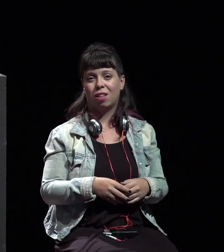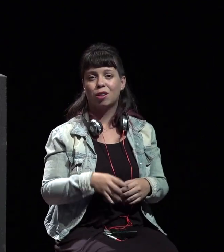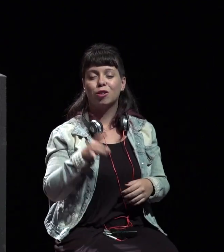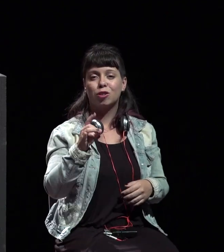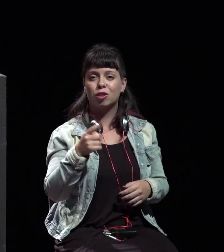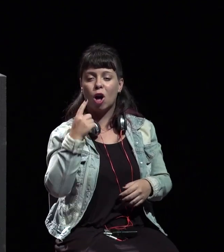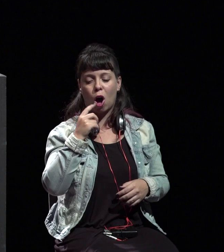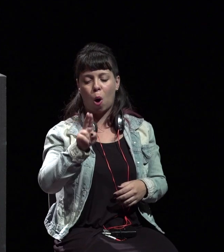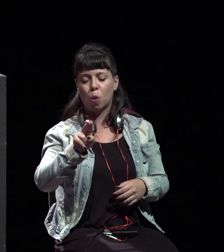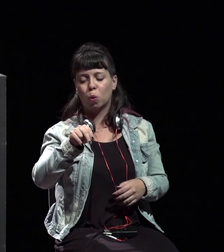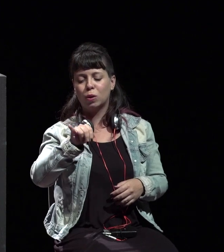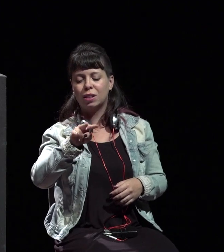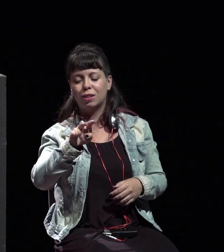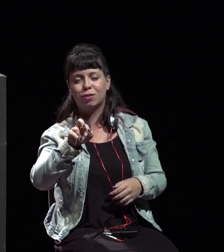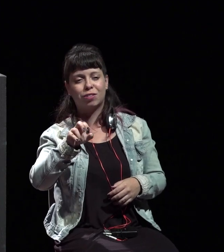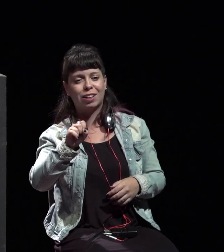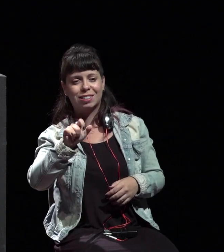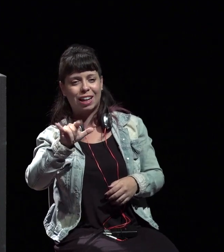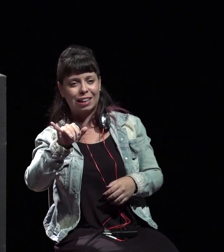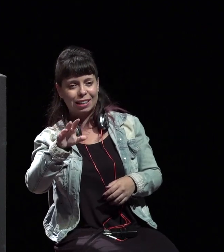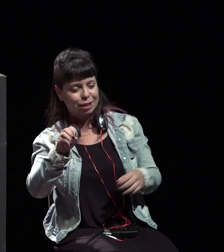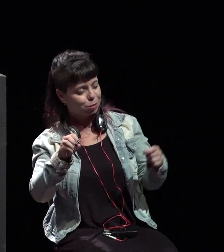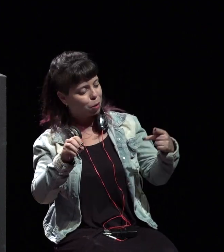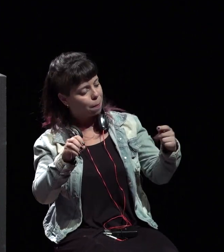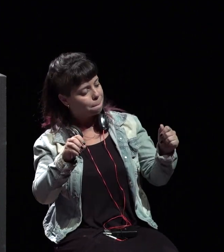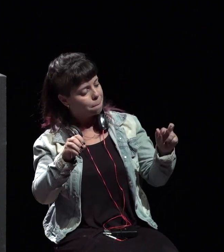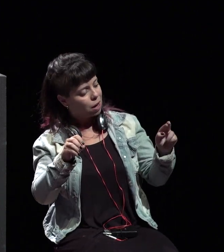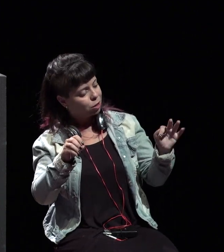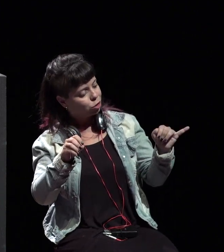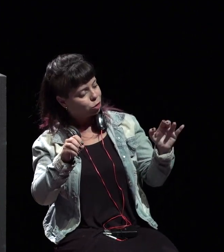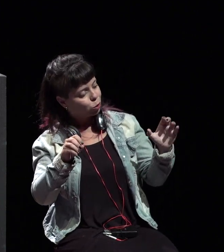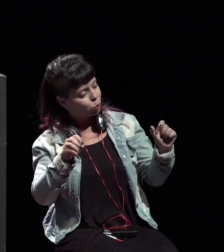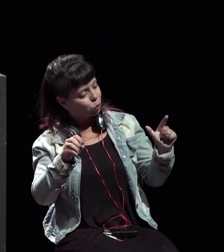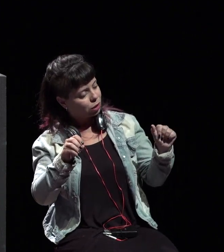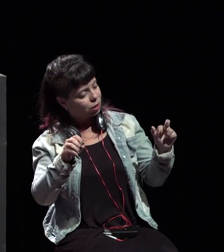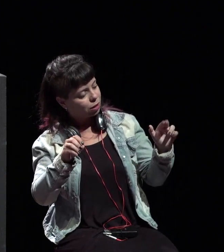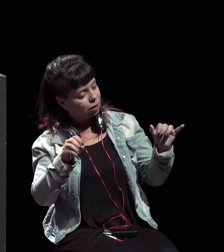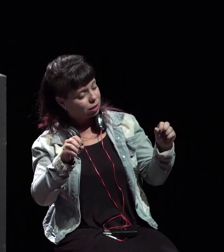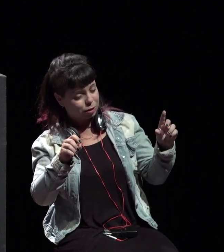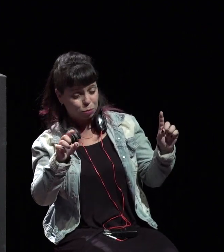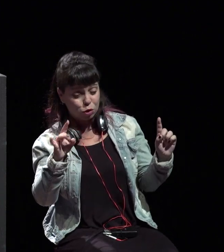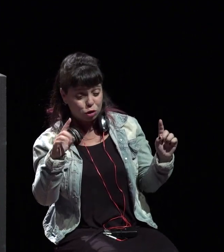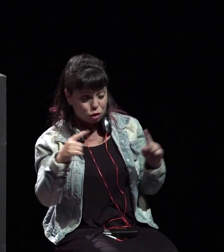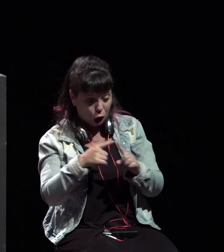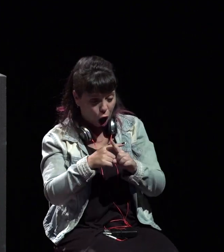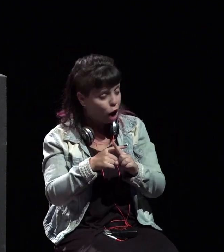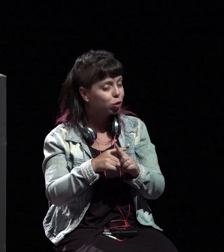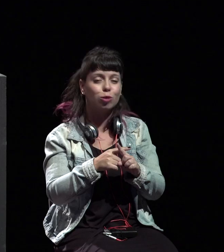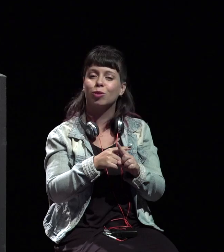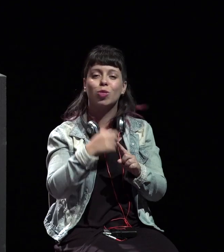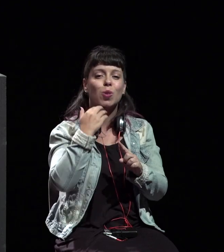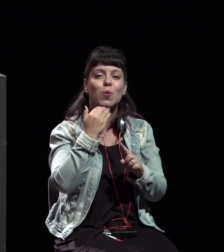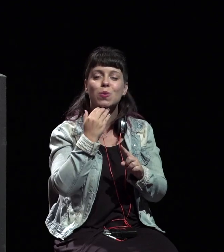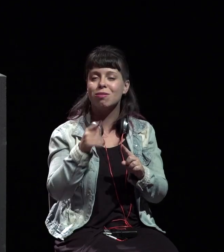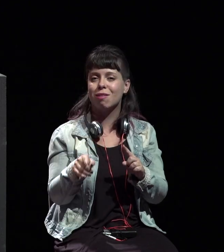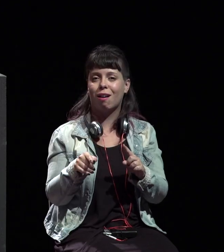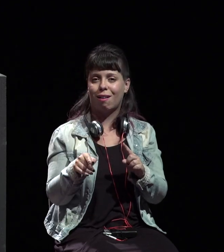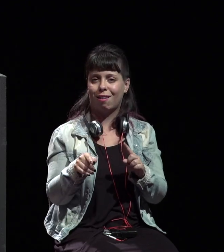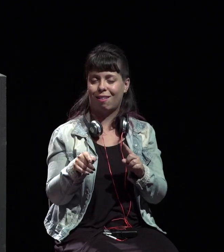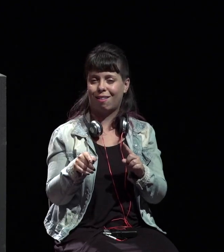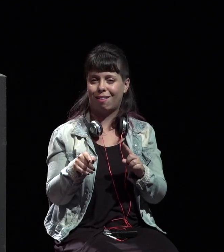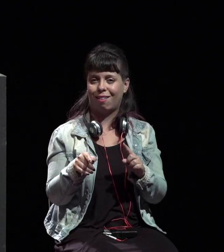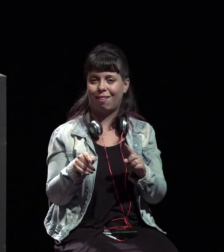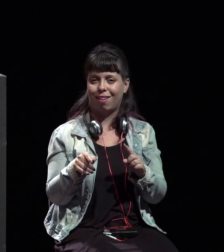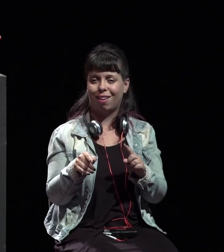universalismo versus particularismo, no qual muitos querem alocá-la. Eu acho que essa